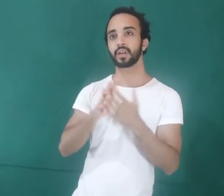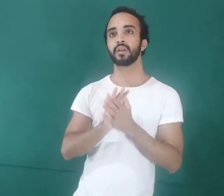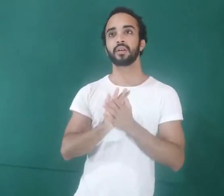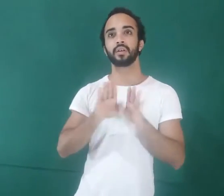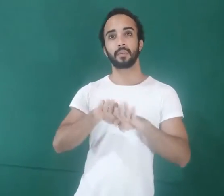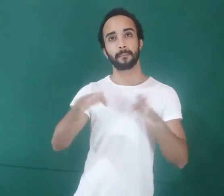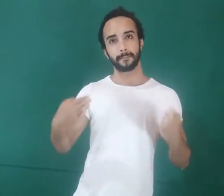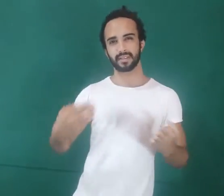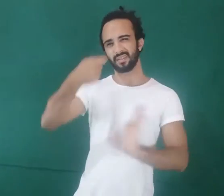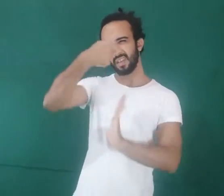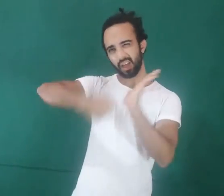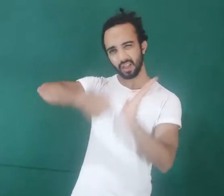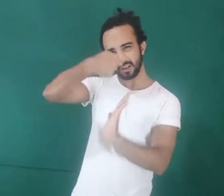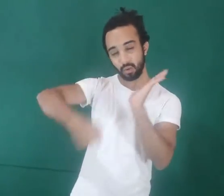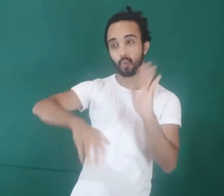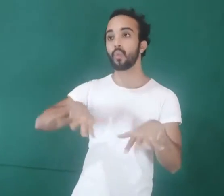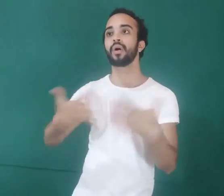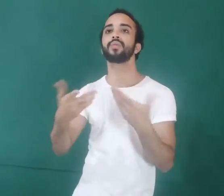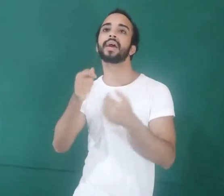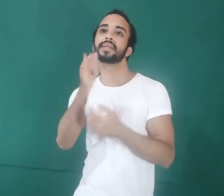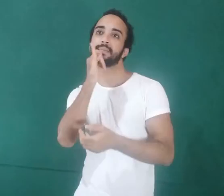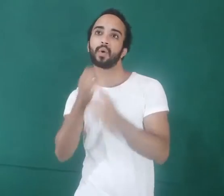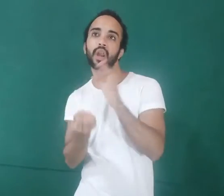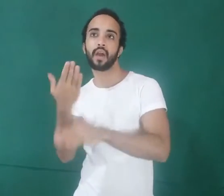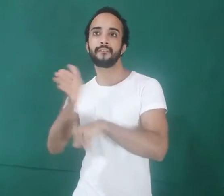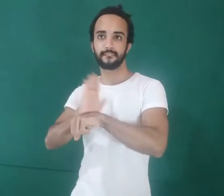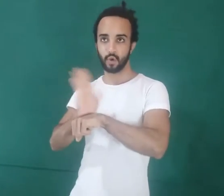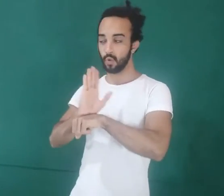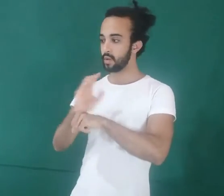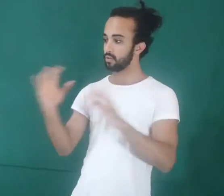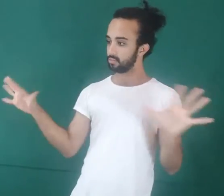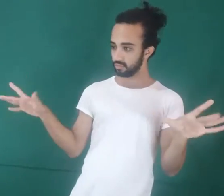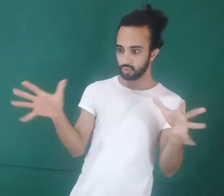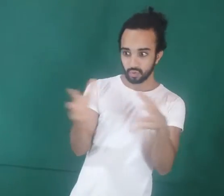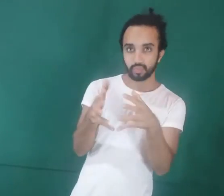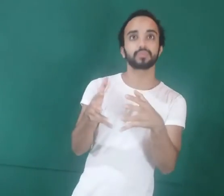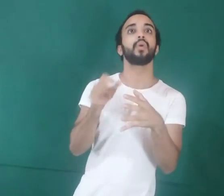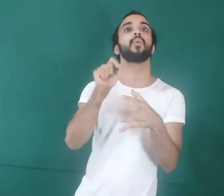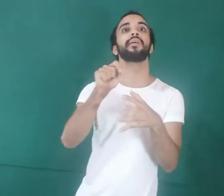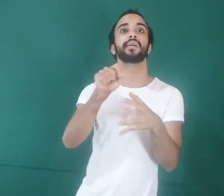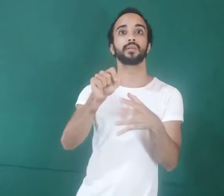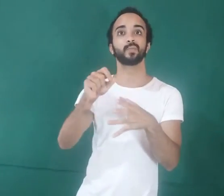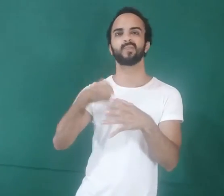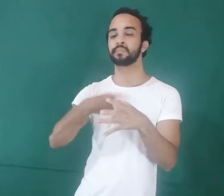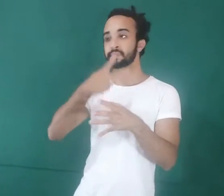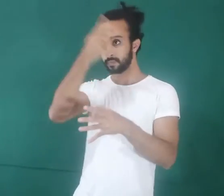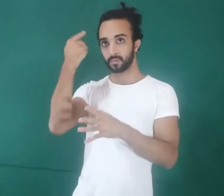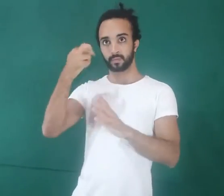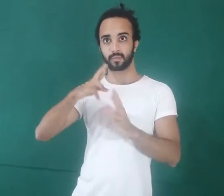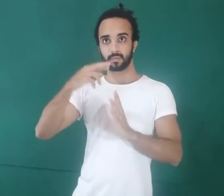como se fosse uma mesa de redação. Quando você vai fazer um filme, você junta redatores, não é para fazer um roteiro, uma coisa. Eu fui chamado para uma mesa de roteiro. Eu fui chamado